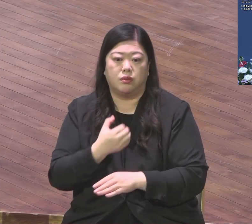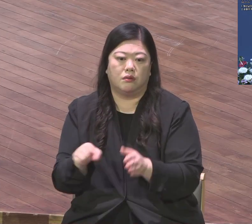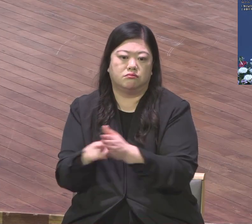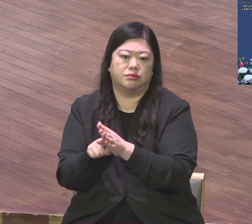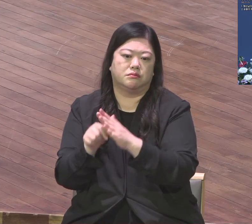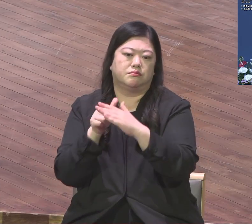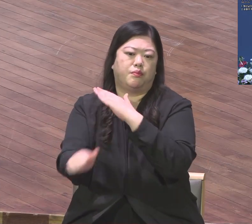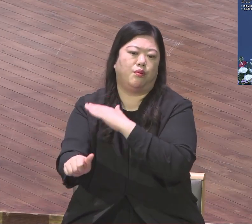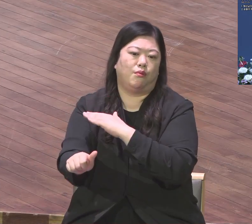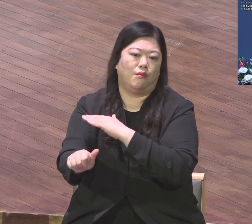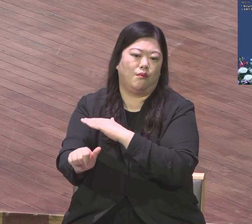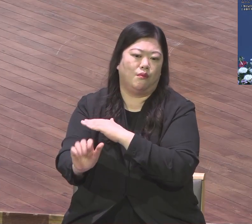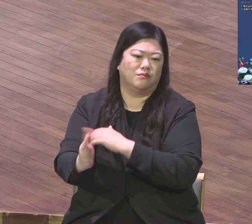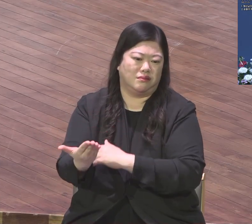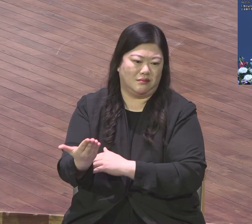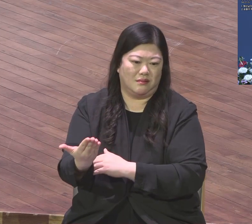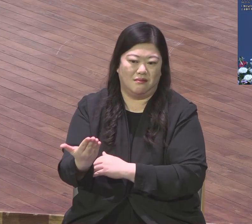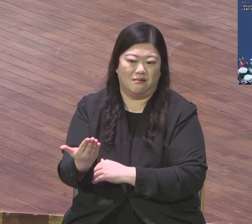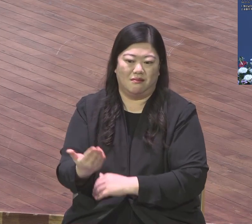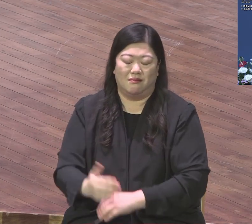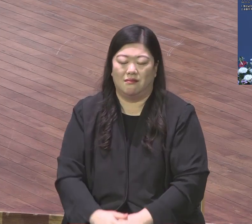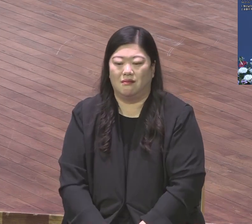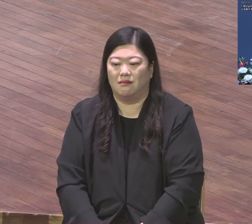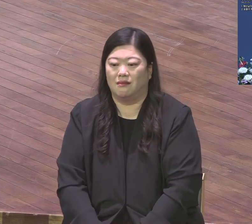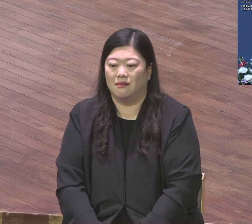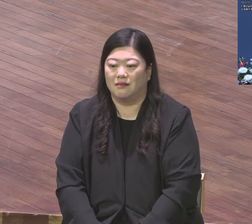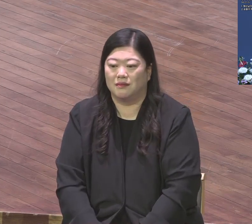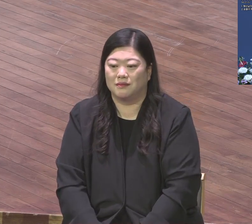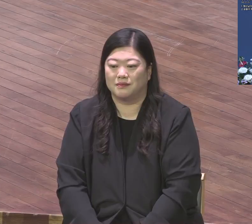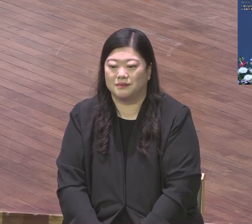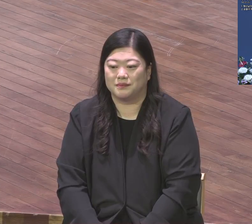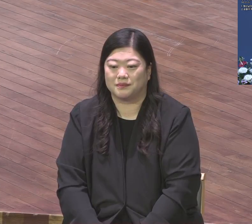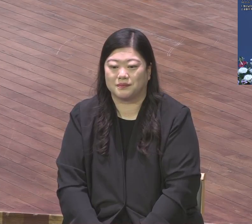그래서 믿음의 조상으로 우뚝 섰습니다.